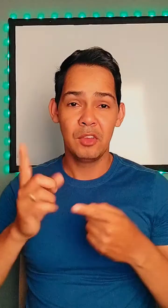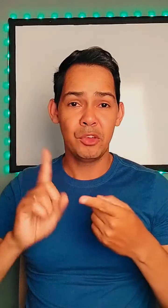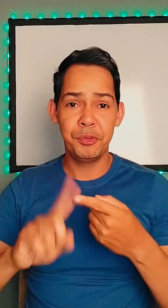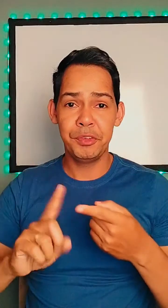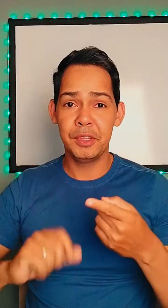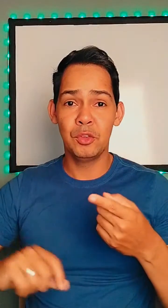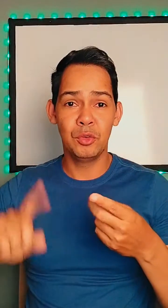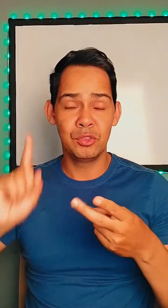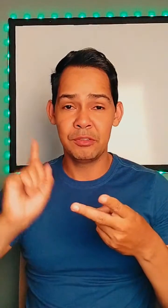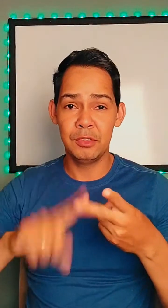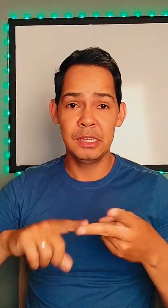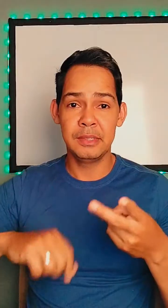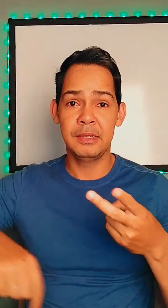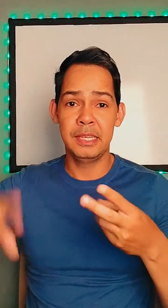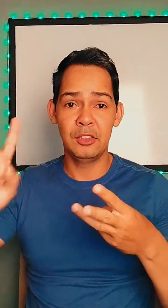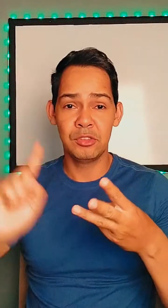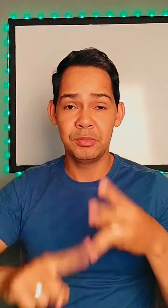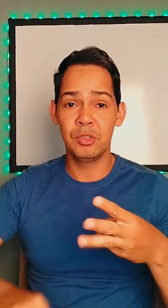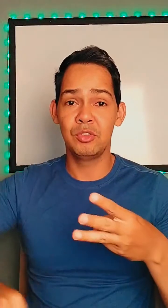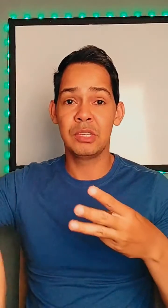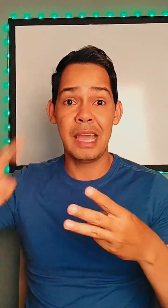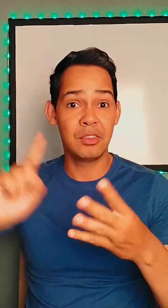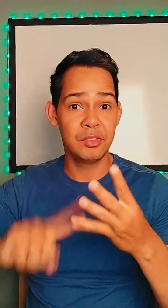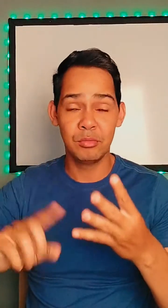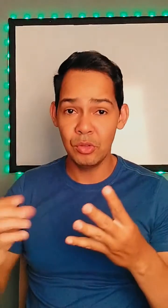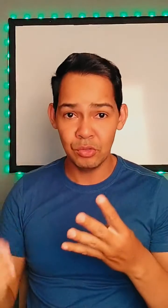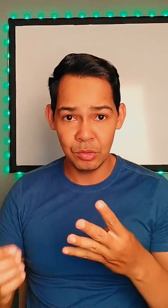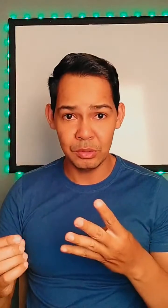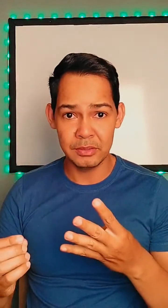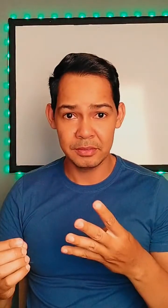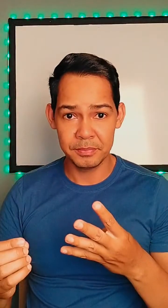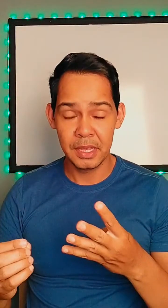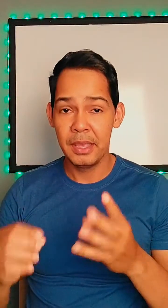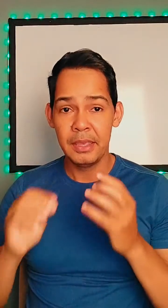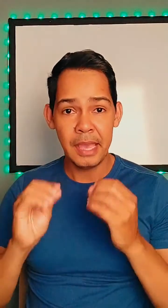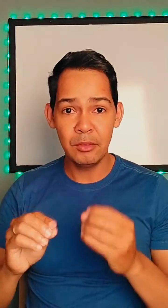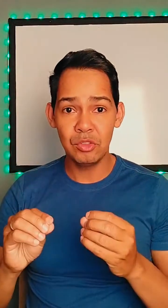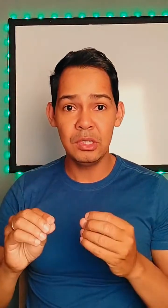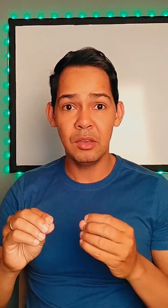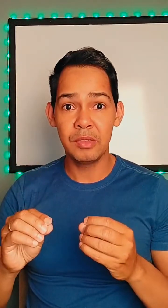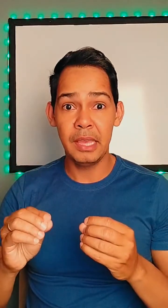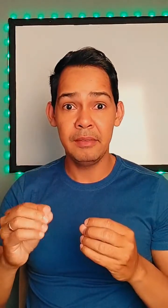fui vendedor, já fui lanterneiro, já fui pintor de carro, já fiz um monte de coisas. E aí um dia eu fiquei...